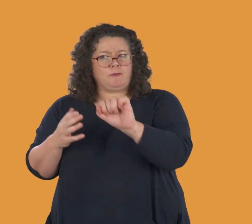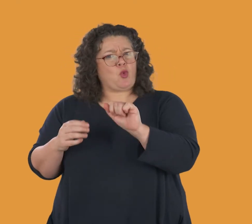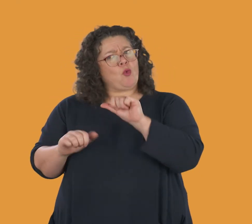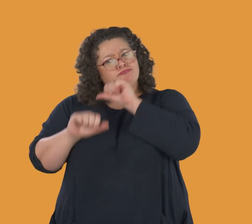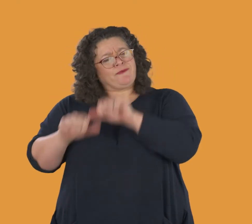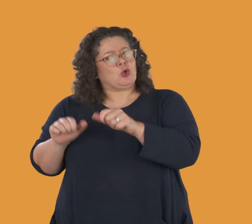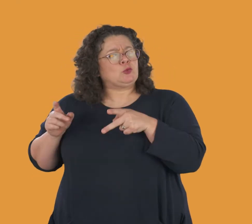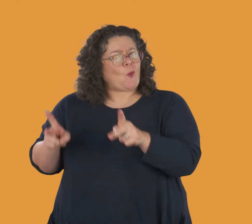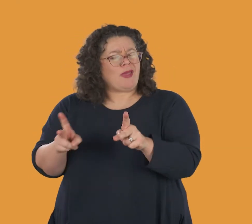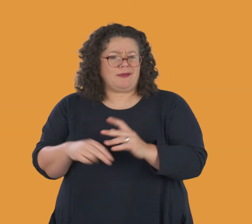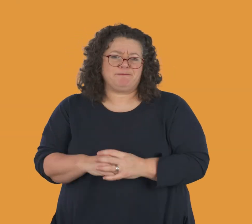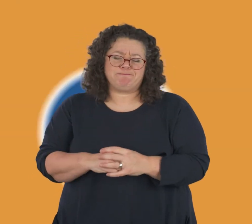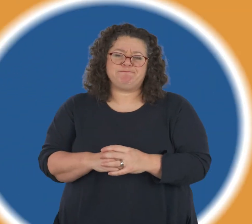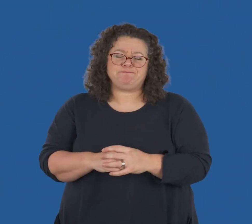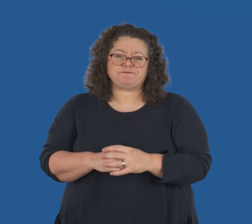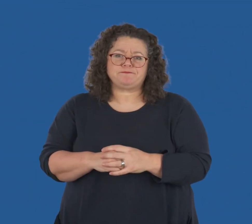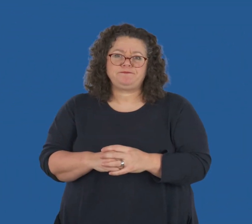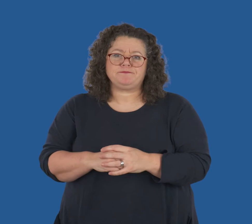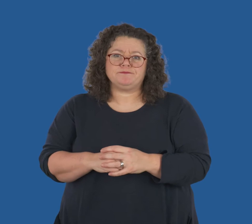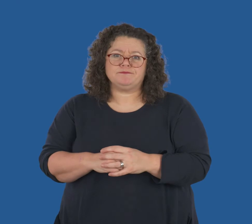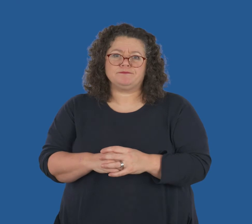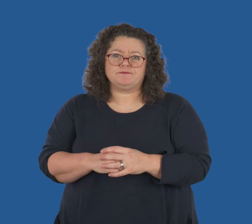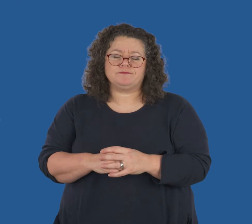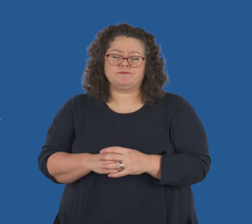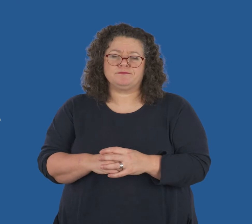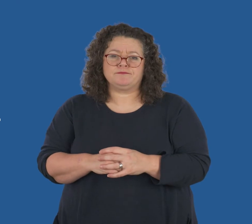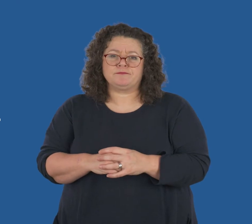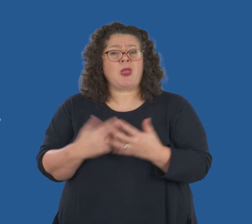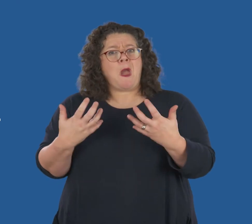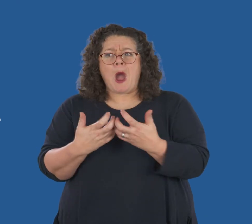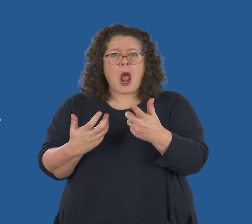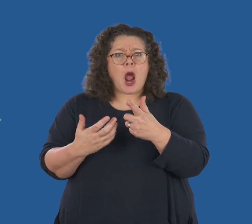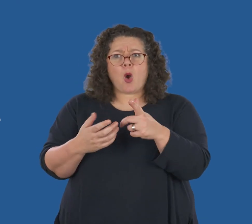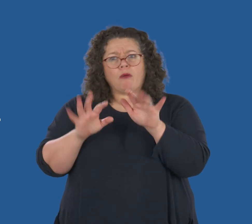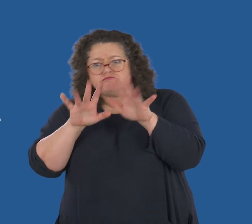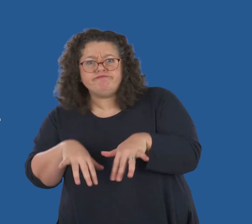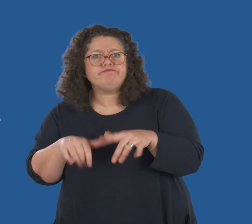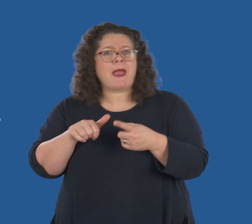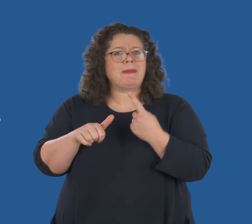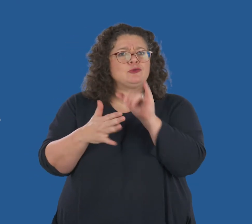accesstopolitics@disabilitywales.org am ffurflen gais yn y fformat sydd ei hangen arnoch. Sut i lenwi'r ffurflen gais?